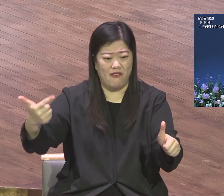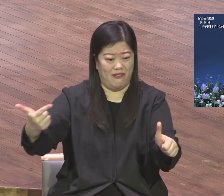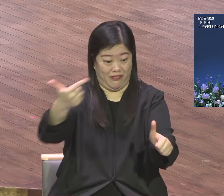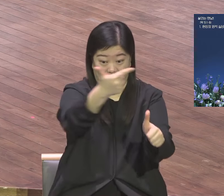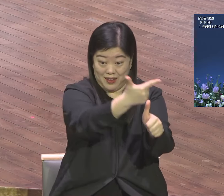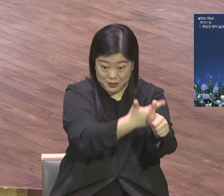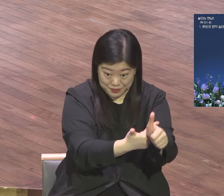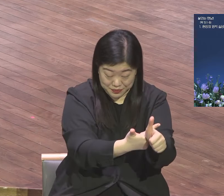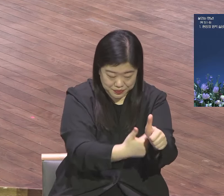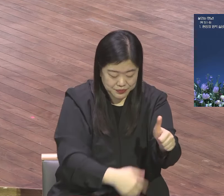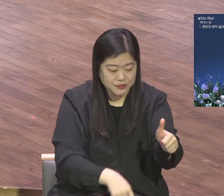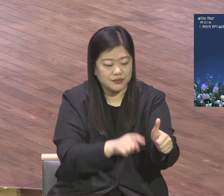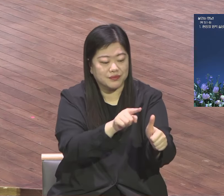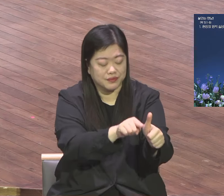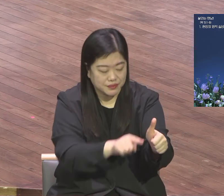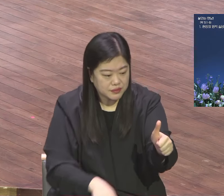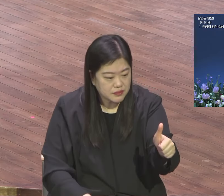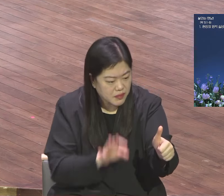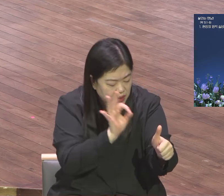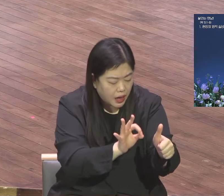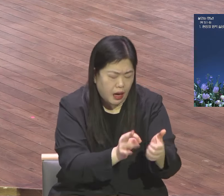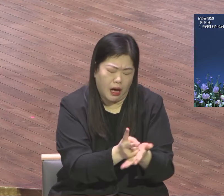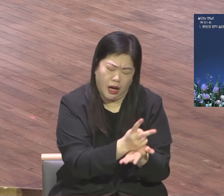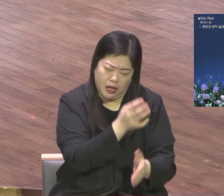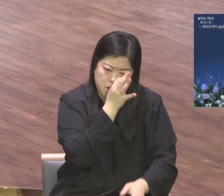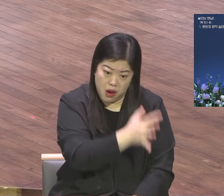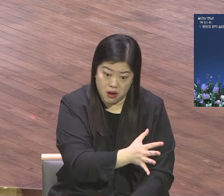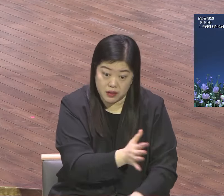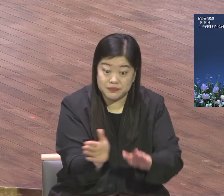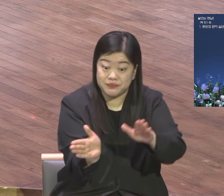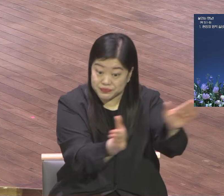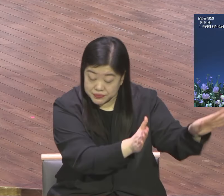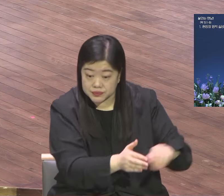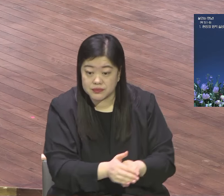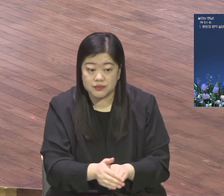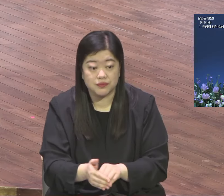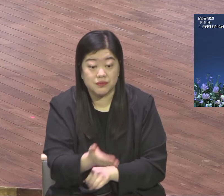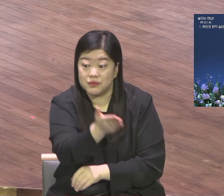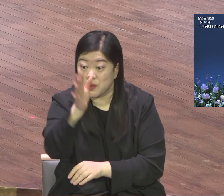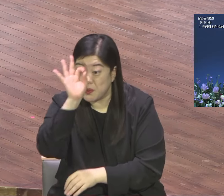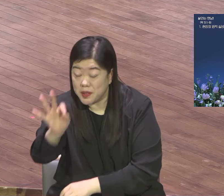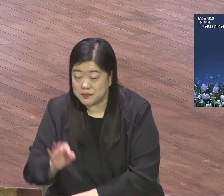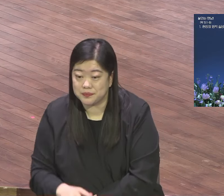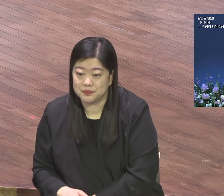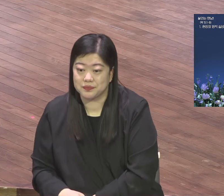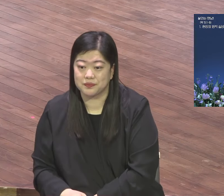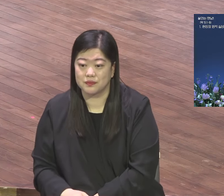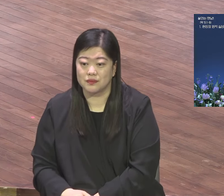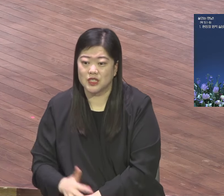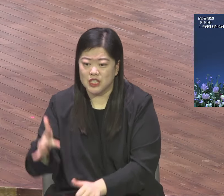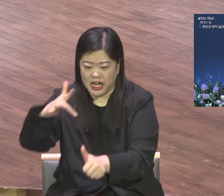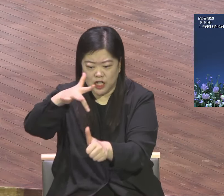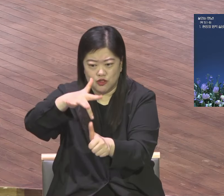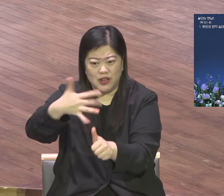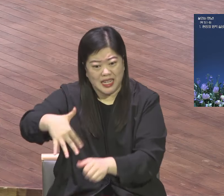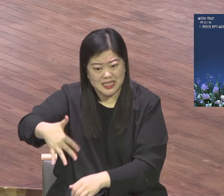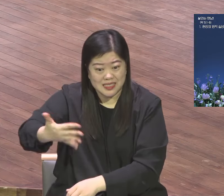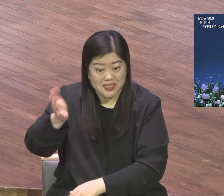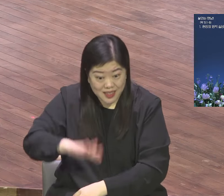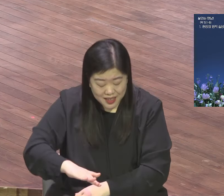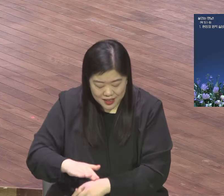묘하게 은혜를 못 받습니다. 묘하게 복음에 유익이 안 됩니다. 묘하게